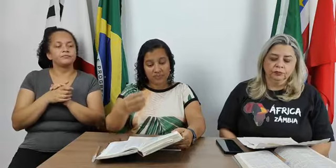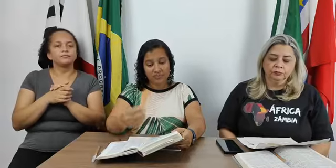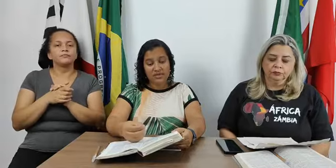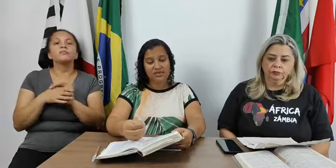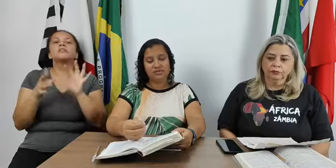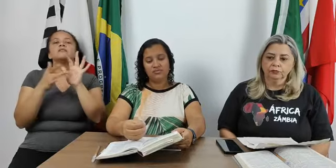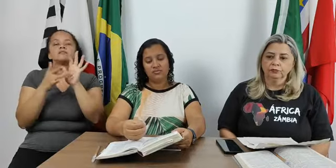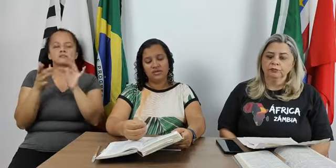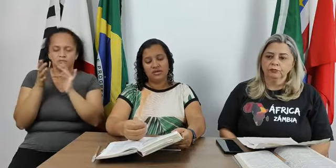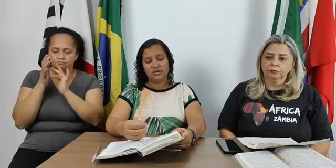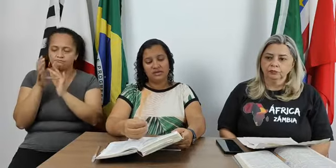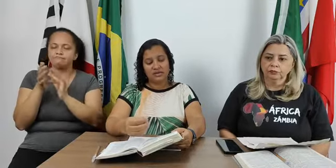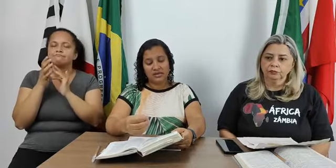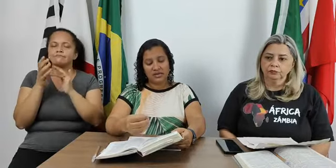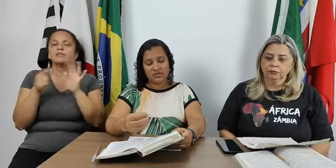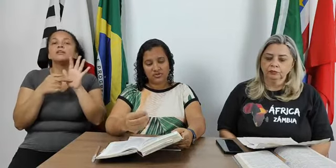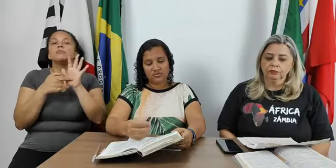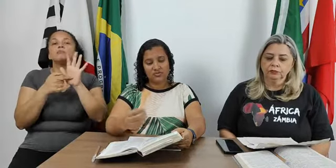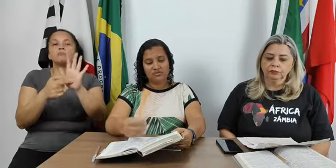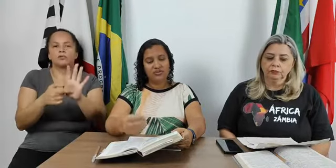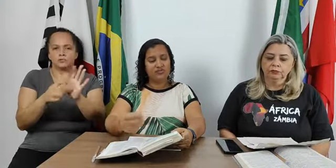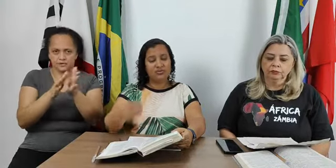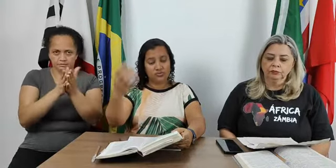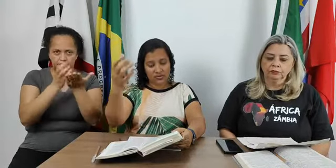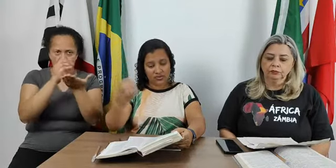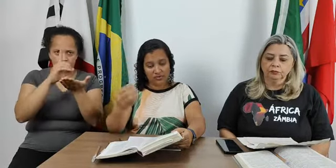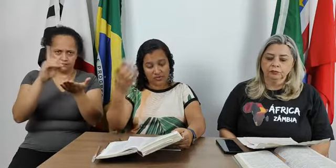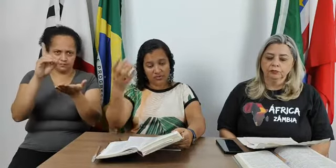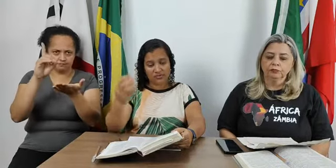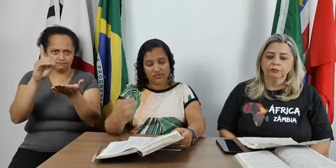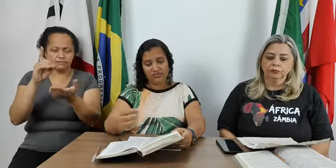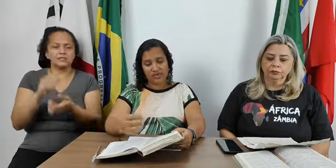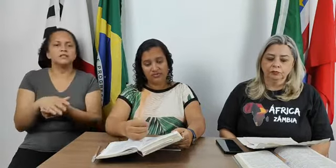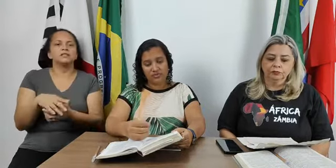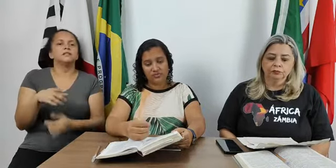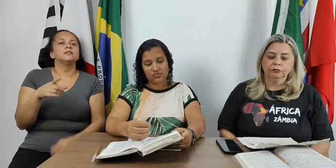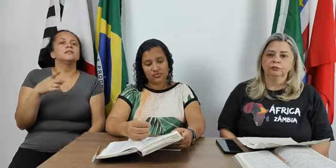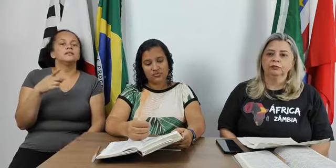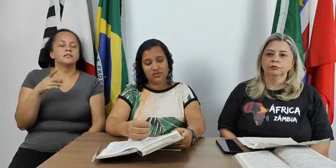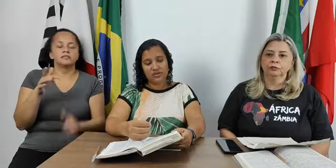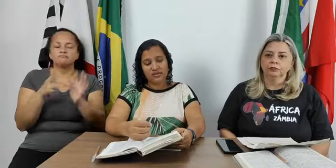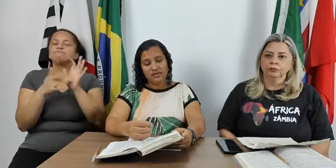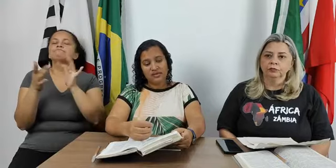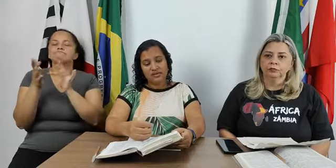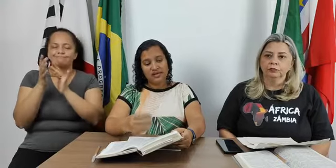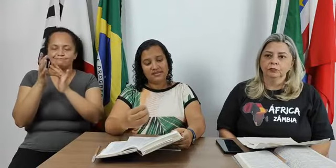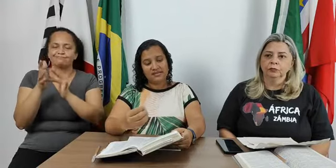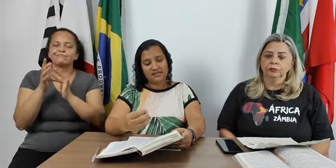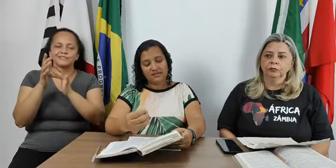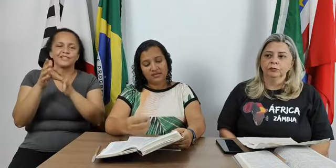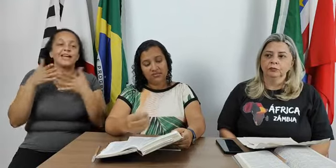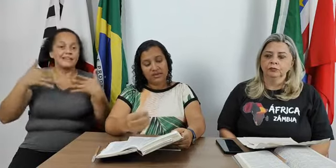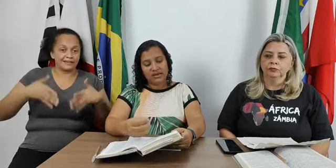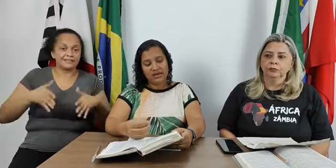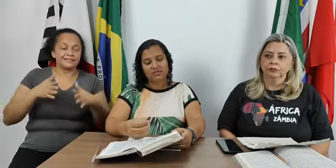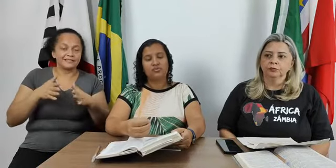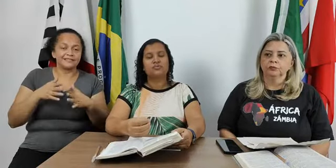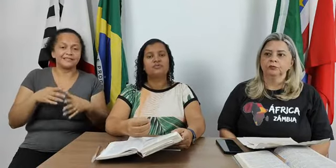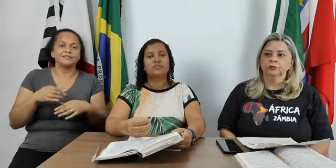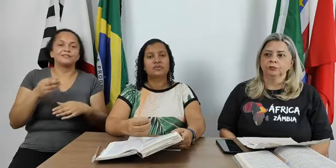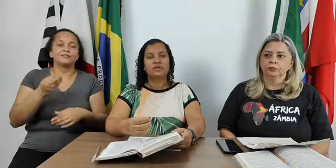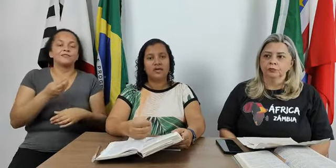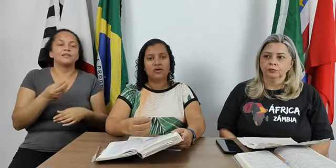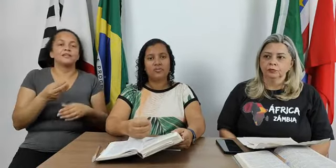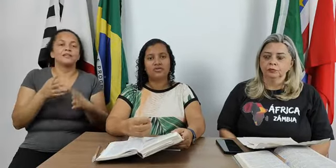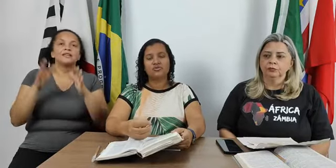discípulos sabiam que Jesus havia vindo de Deus, Deus havia enviado Jesus, e eles estavam